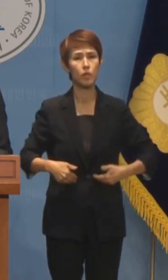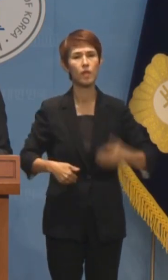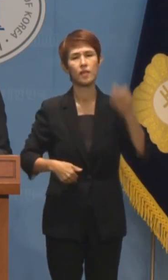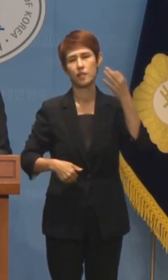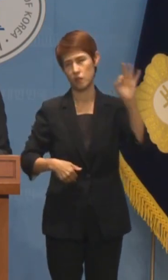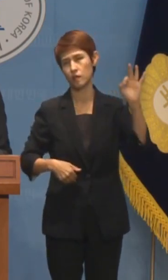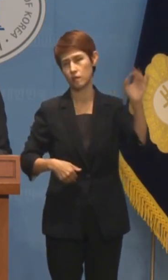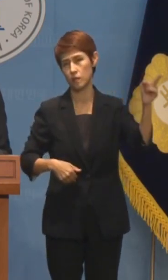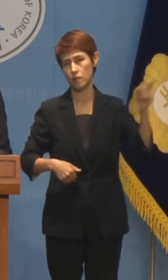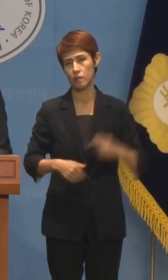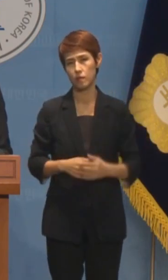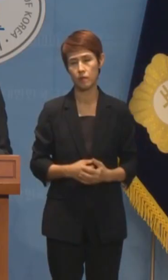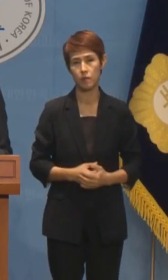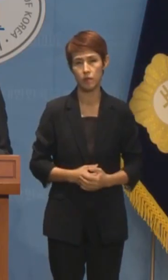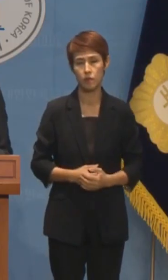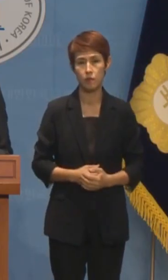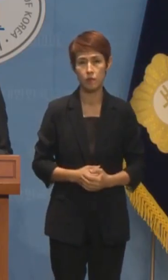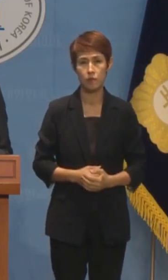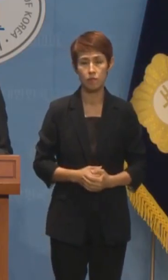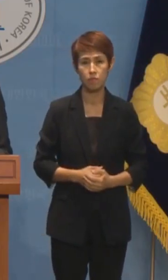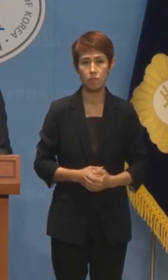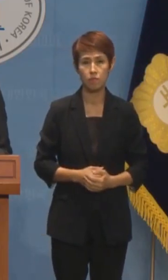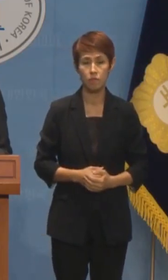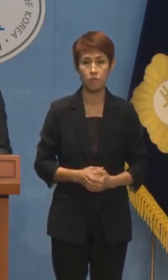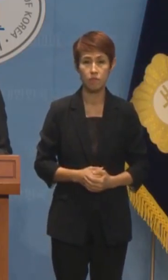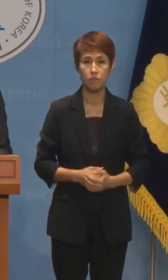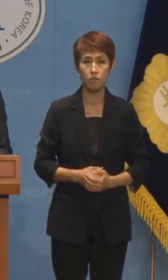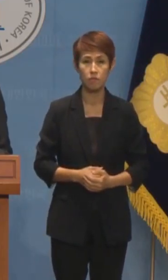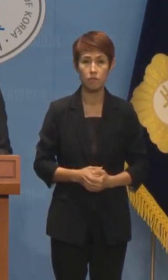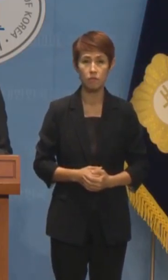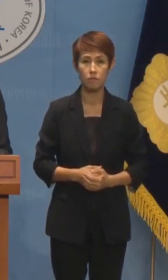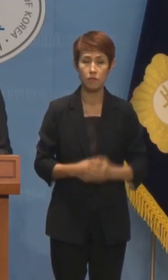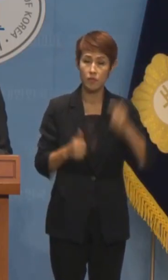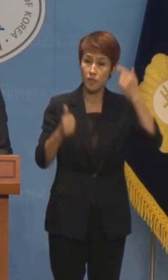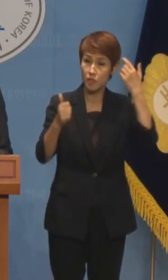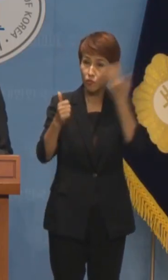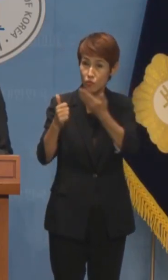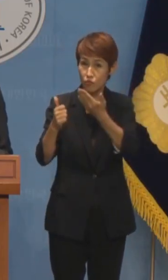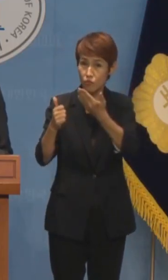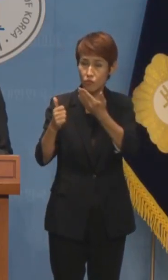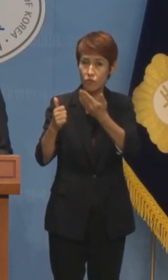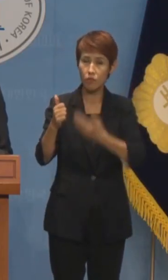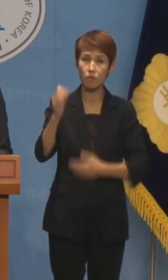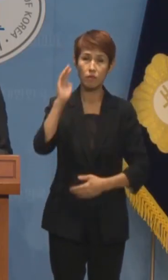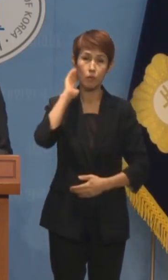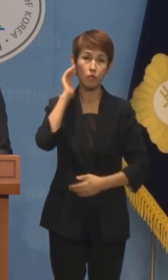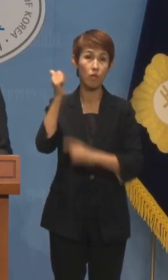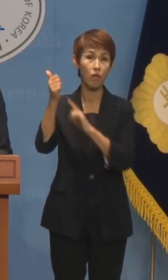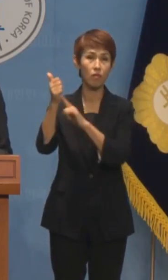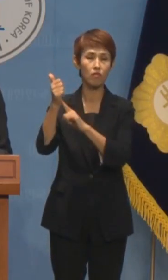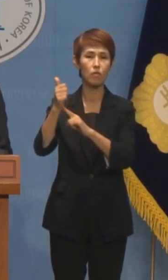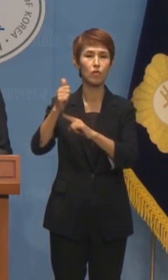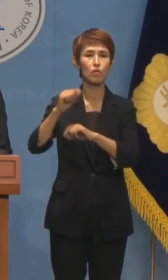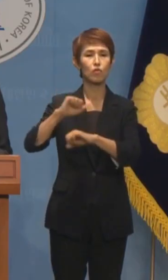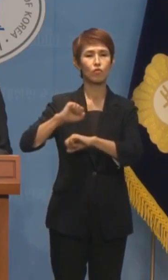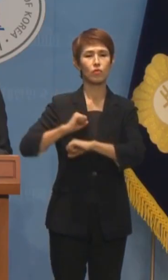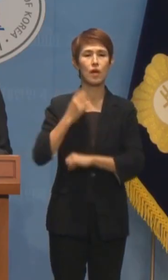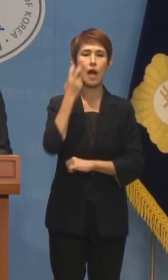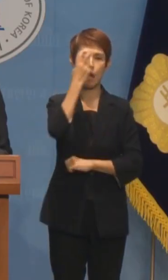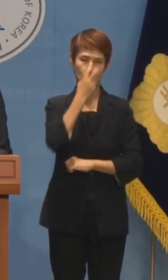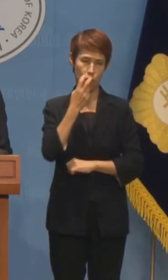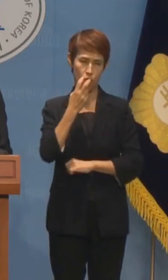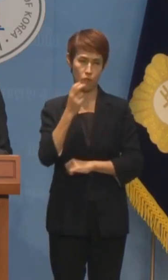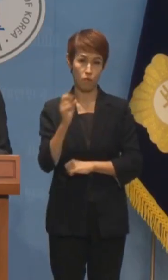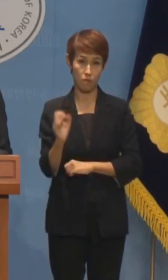인정했습니다. 그런데 이러한 질문들에 대해 윤석열 대통령 측은 국가안보 사항이라 답을